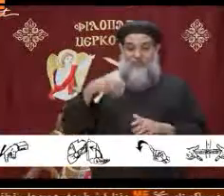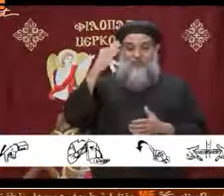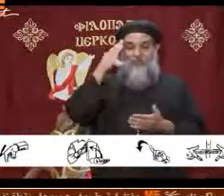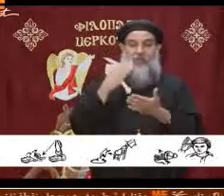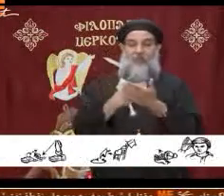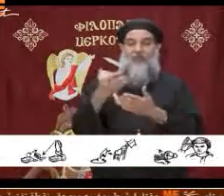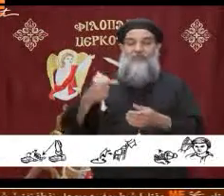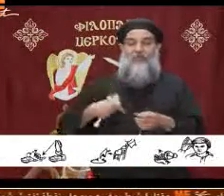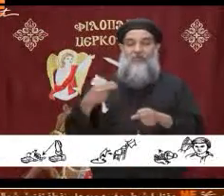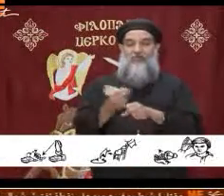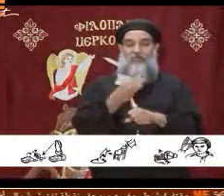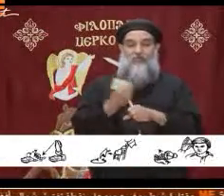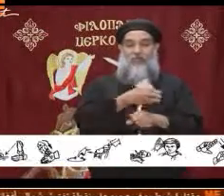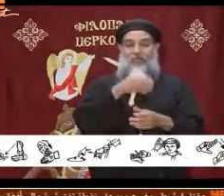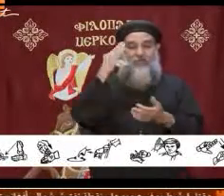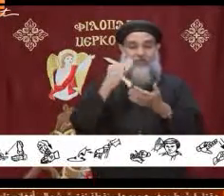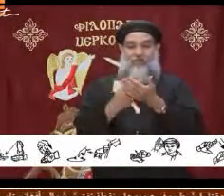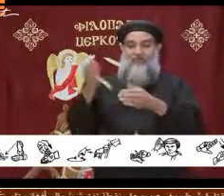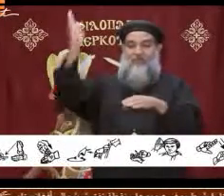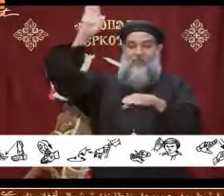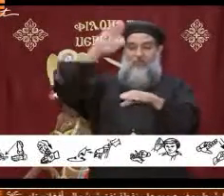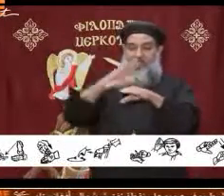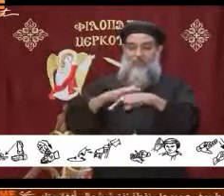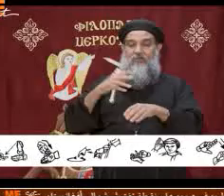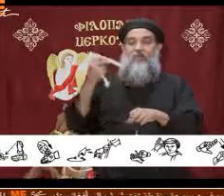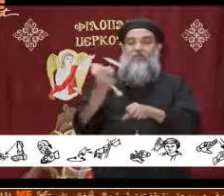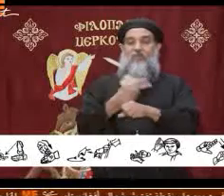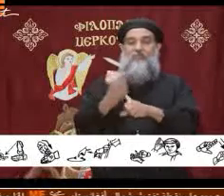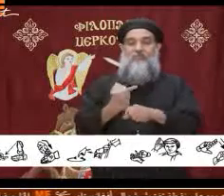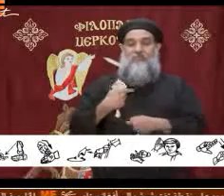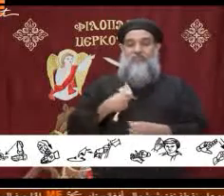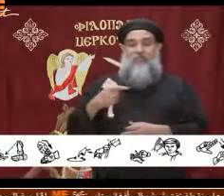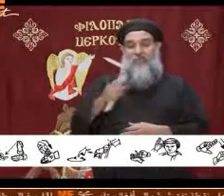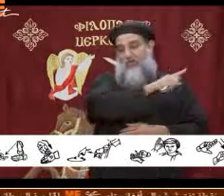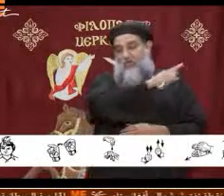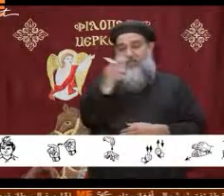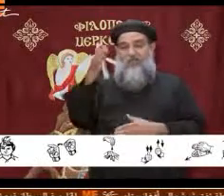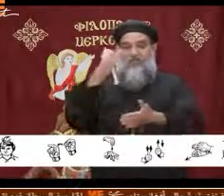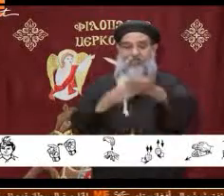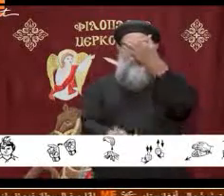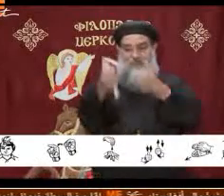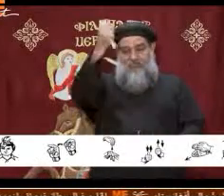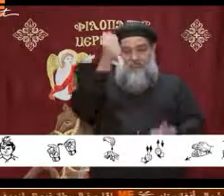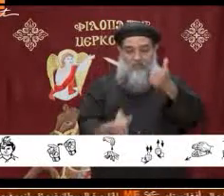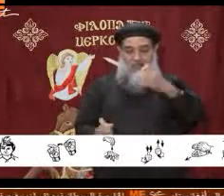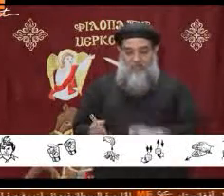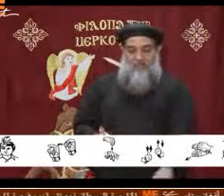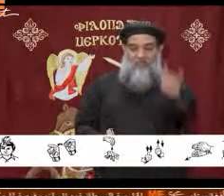اليوم، واغفر لنا ذنوبنا كما نغفر نحن أيضا للمذنبين إلينا، ولا تدخلنا في تجربة، نجينا